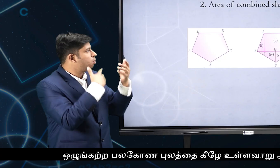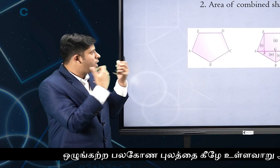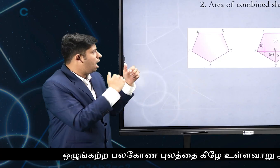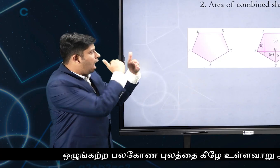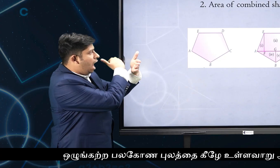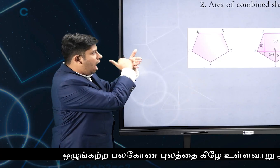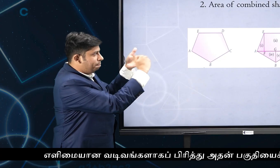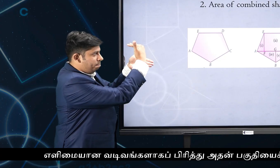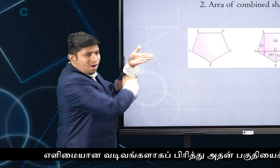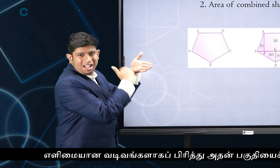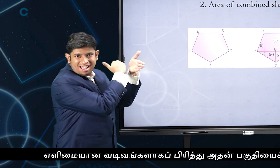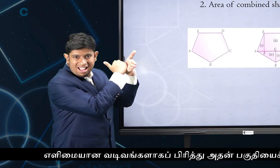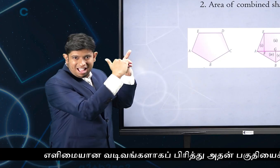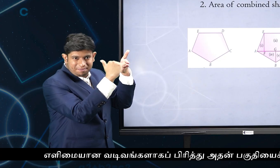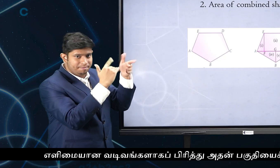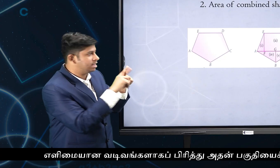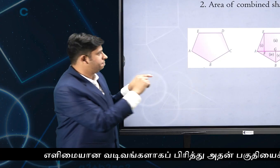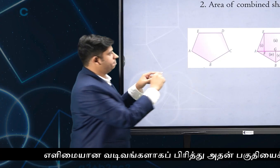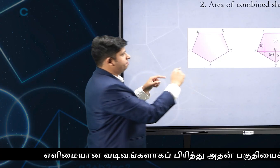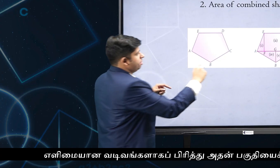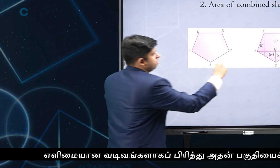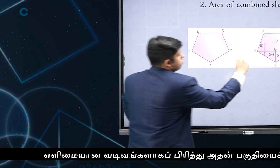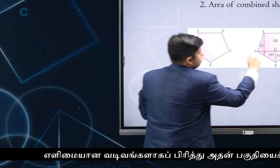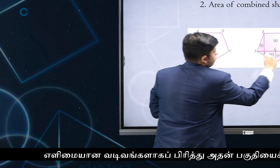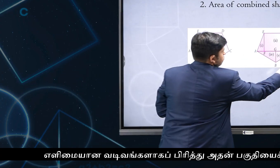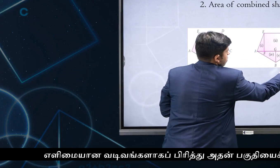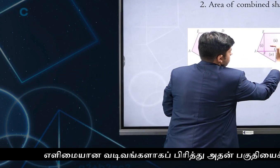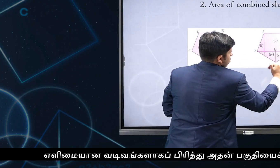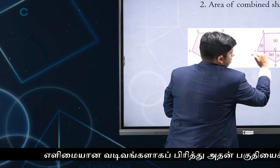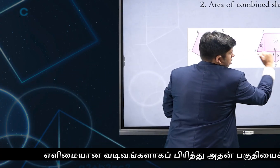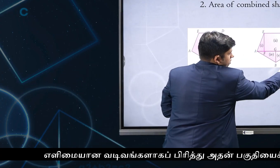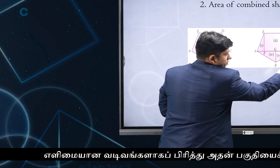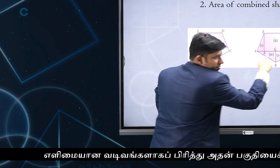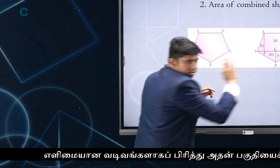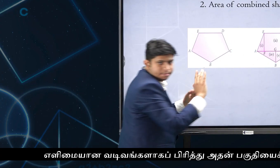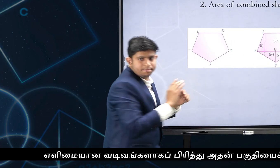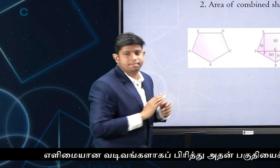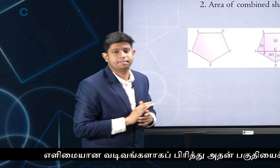அறியப்பட்ட எளிமையான வடிவங்களை பிரித்து அதன் பகுதியை கண்டறியலாம்.